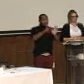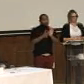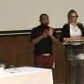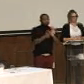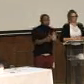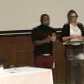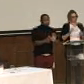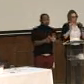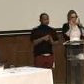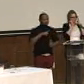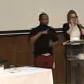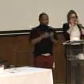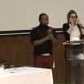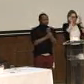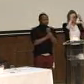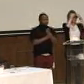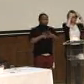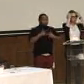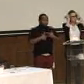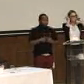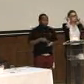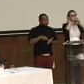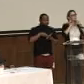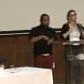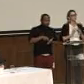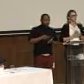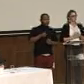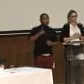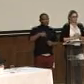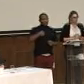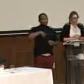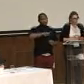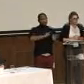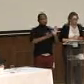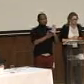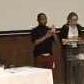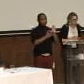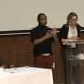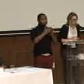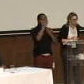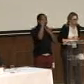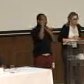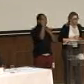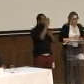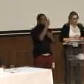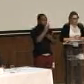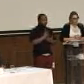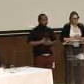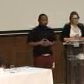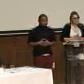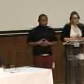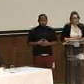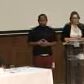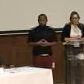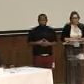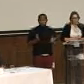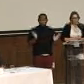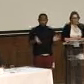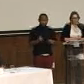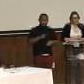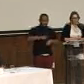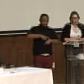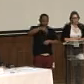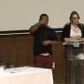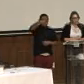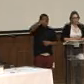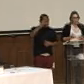garantir funcionamento estável. Esta é a nossa proposta. Obrigada, professor. Vamos ter uma pausa agora de no